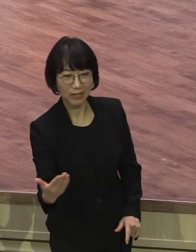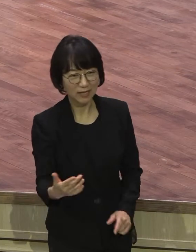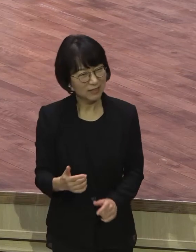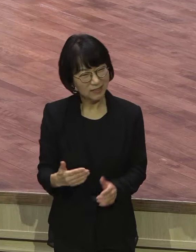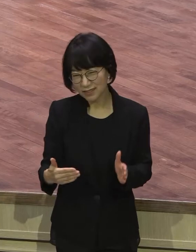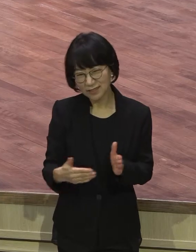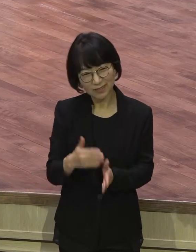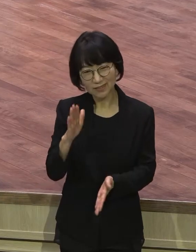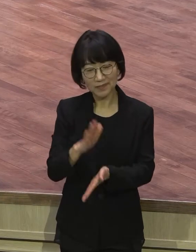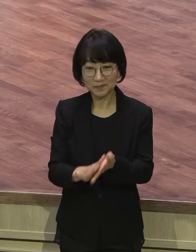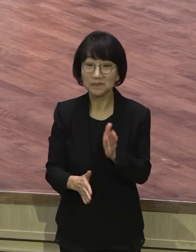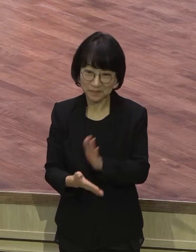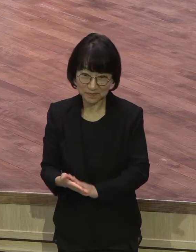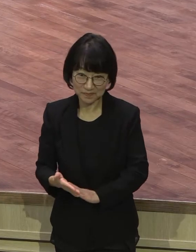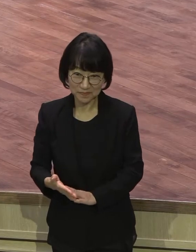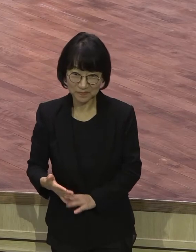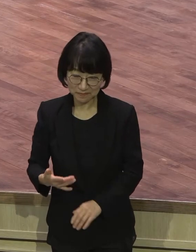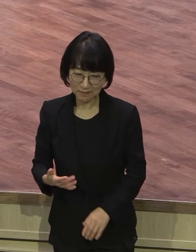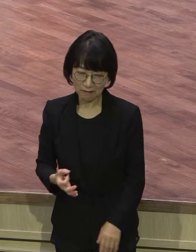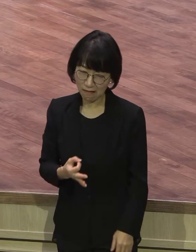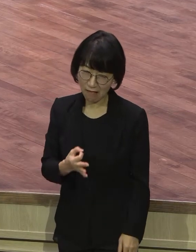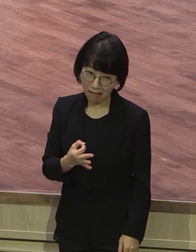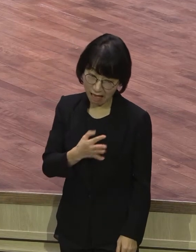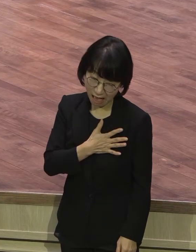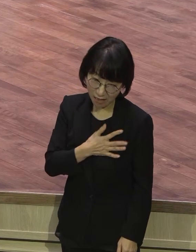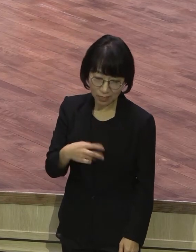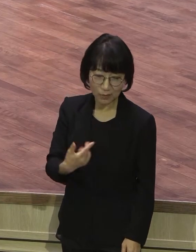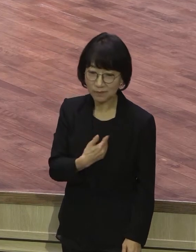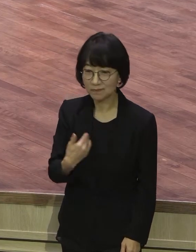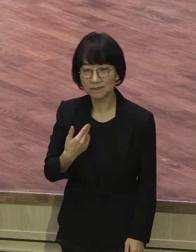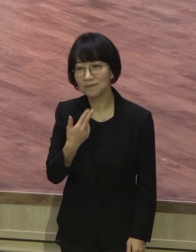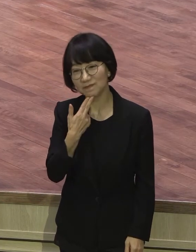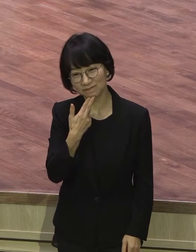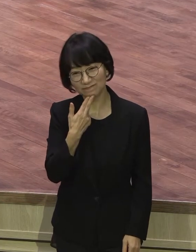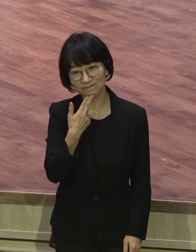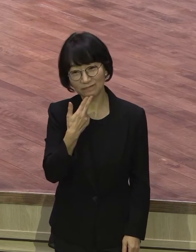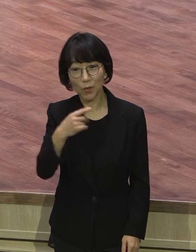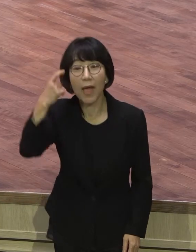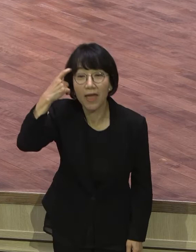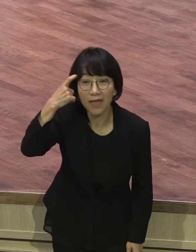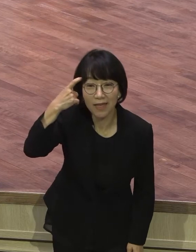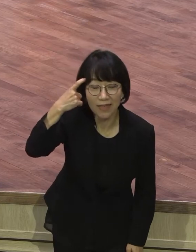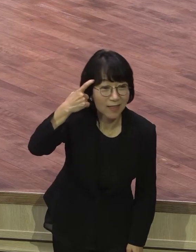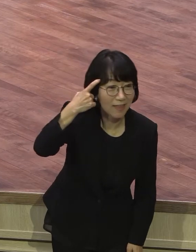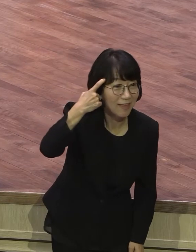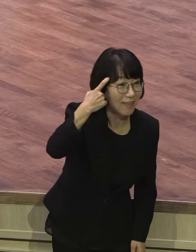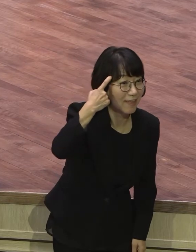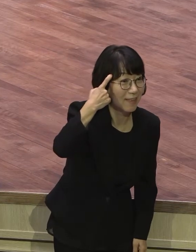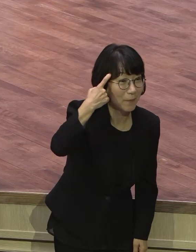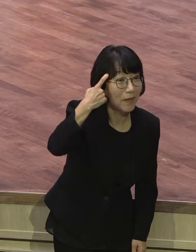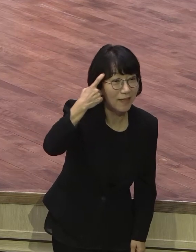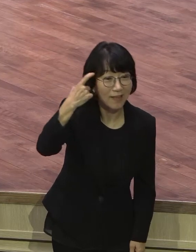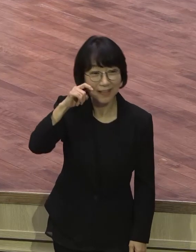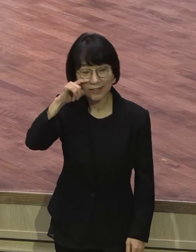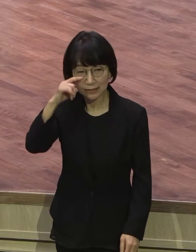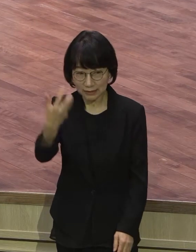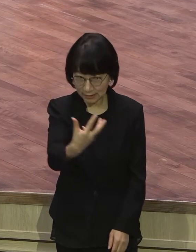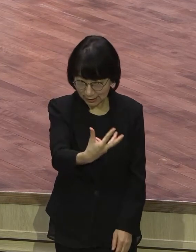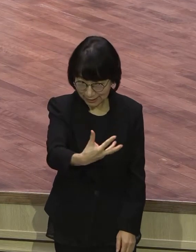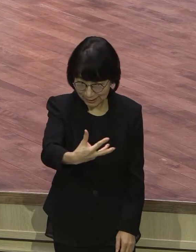없어요. 가져도 가져도 만족할 수 없는 겁니다. 왜냐? 창세기